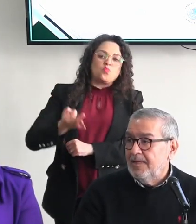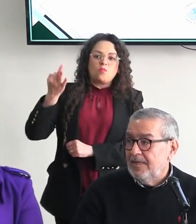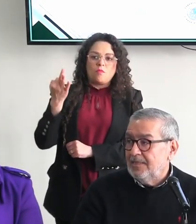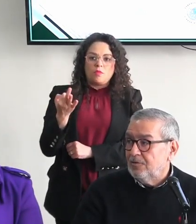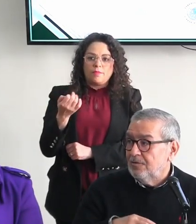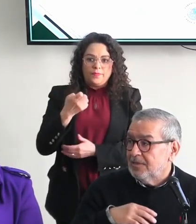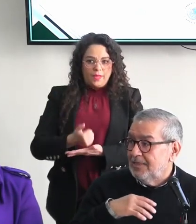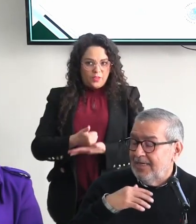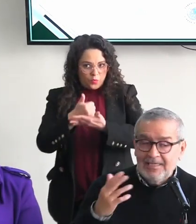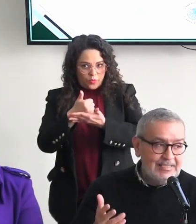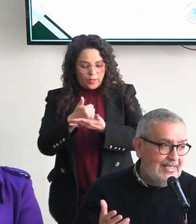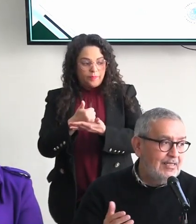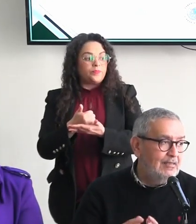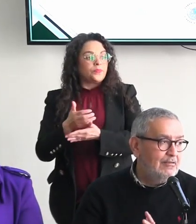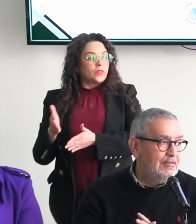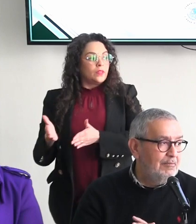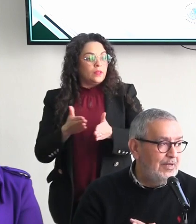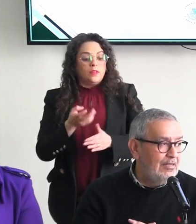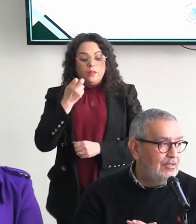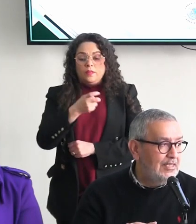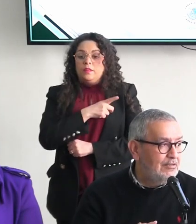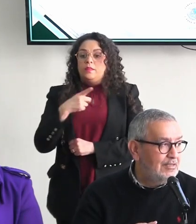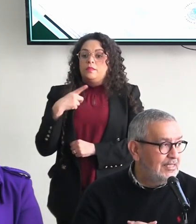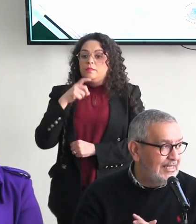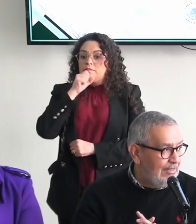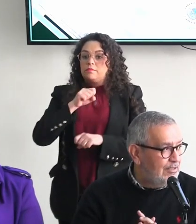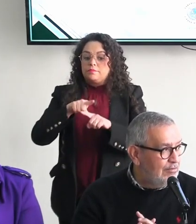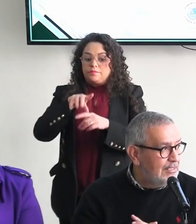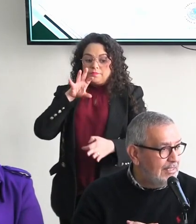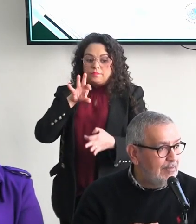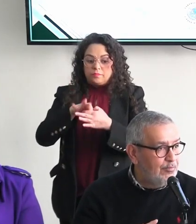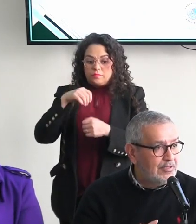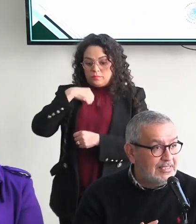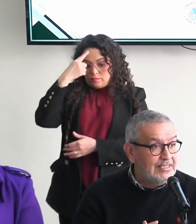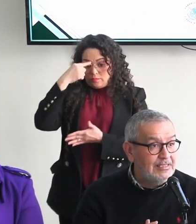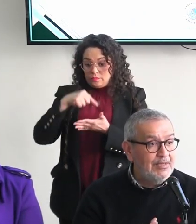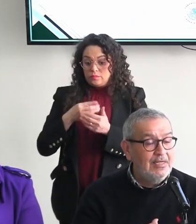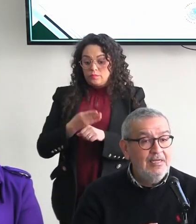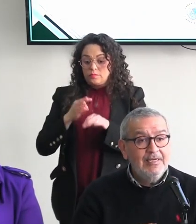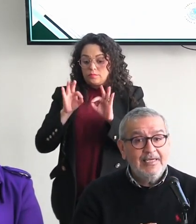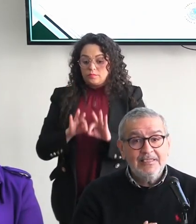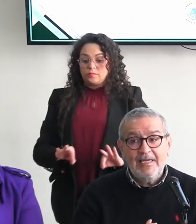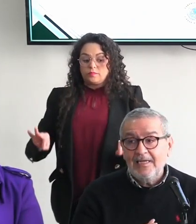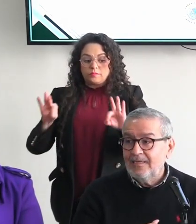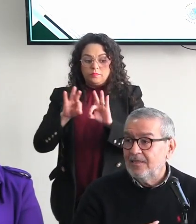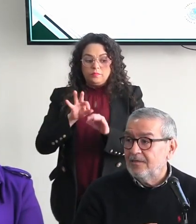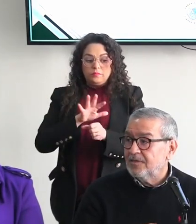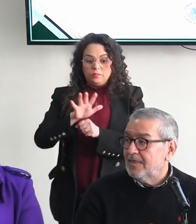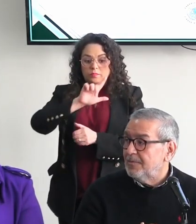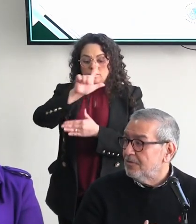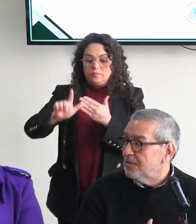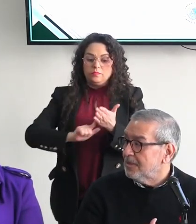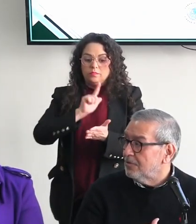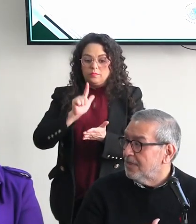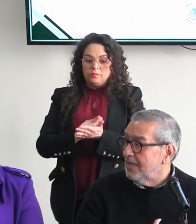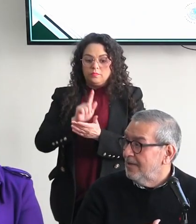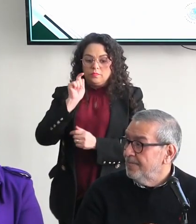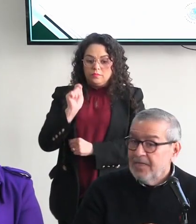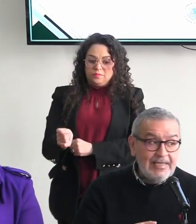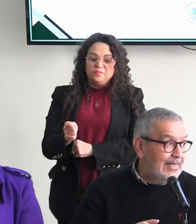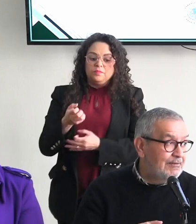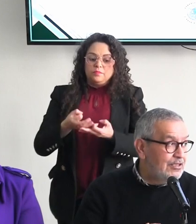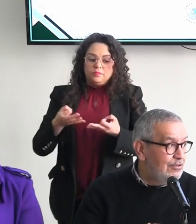Obviamente esto tendría que estar contemplado en esto que creo es una tarea importantísima, que es la Ley de Ordenamiento